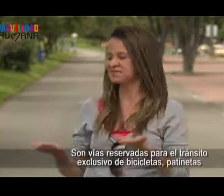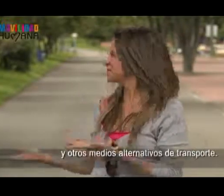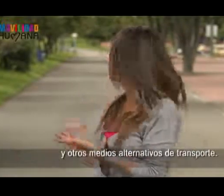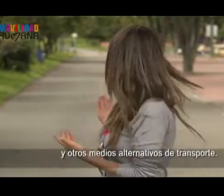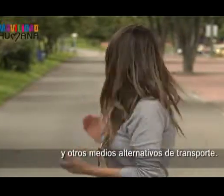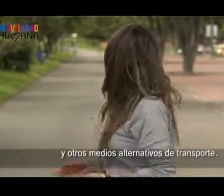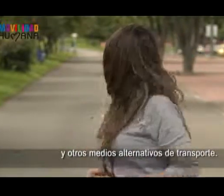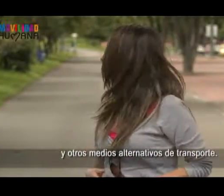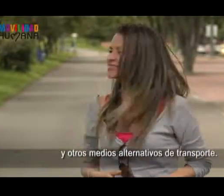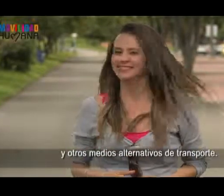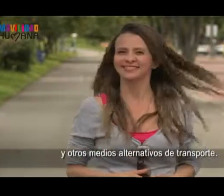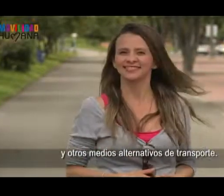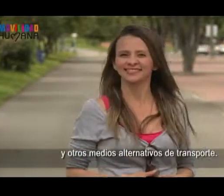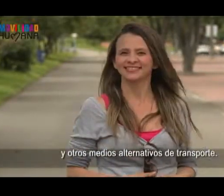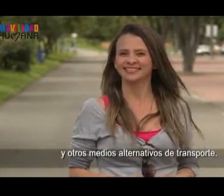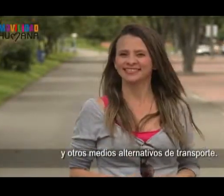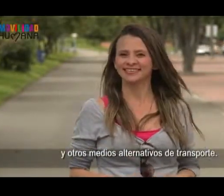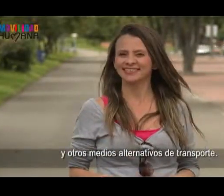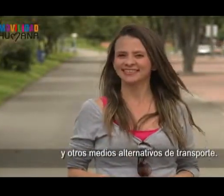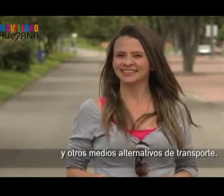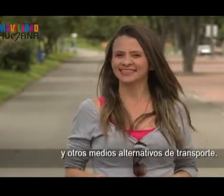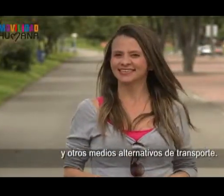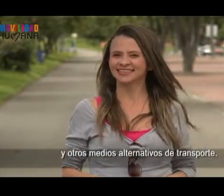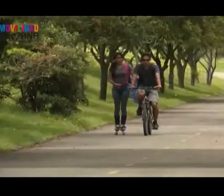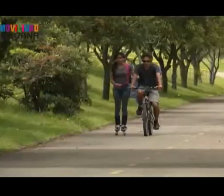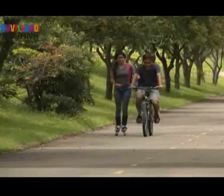y otros medios alternativos de transporte.